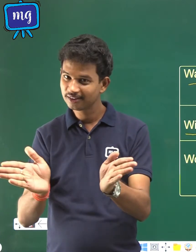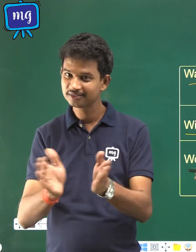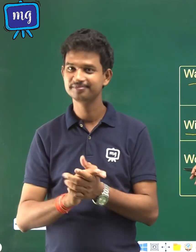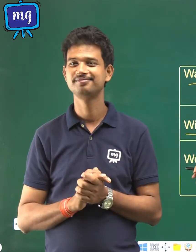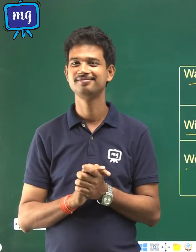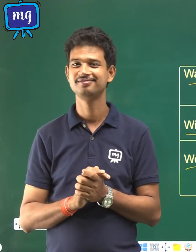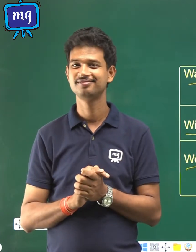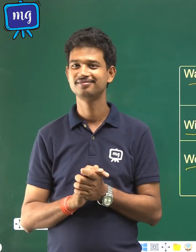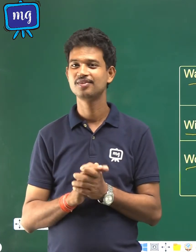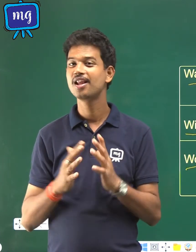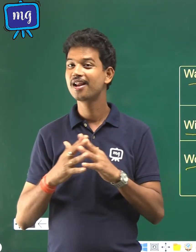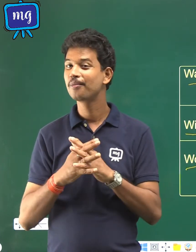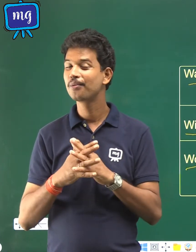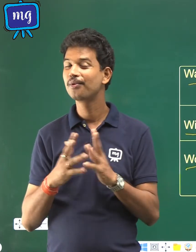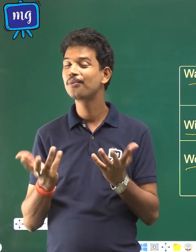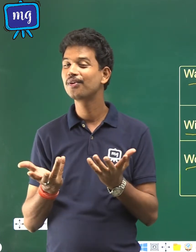W for